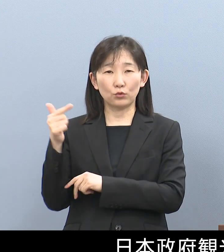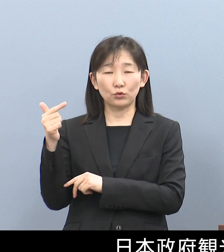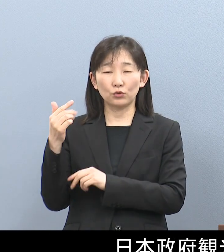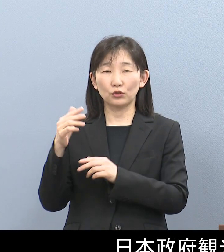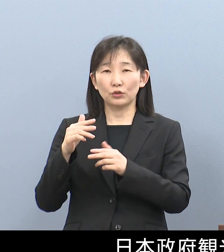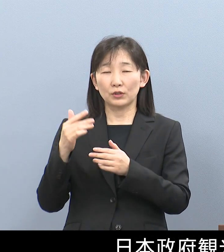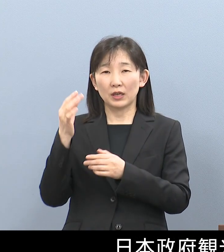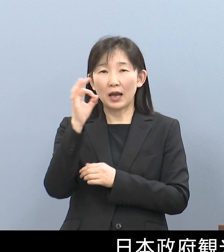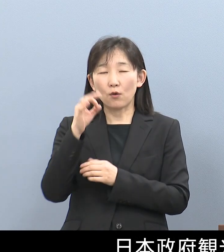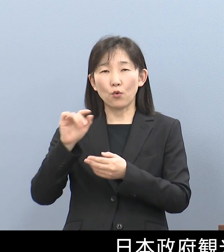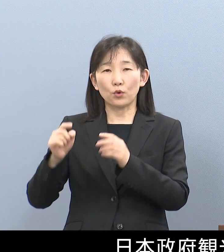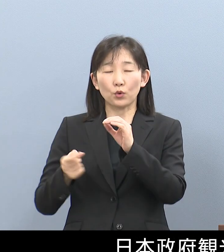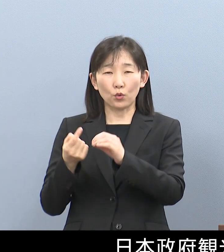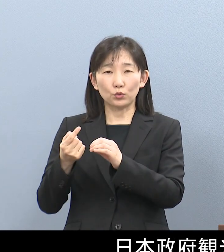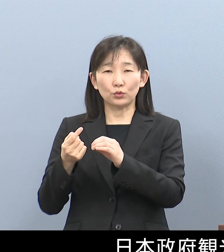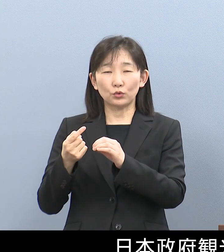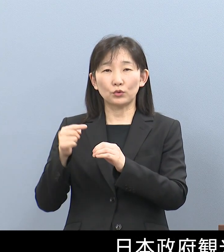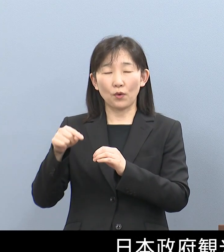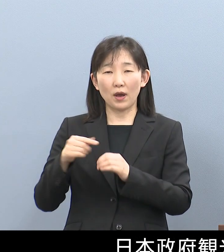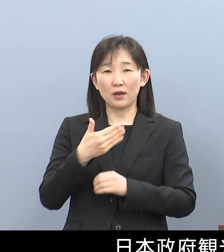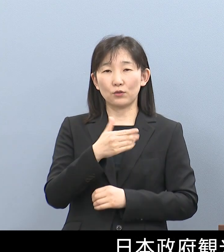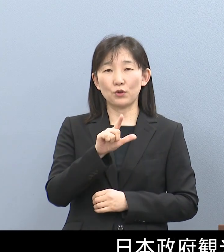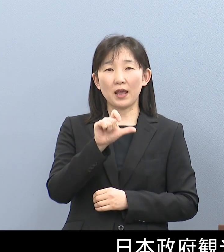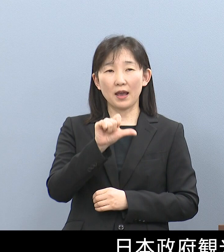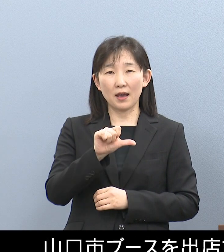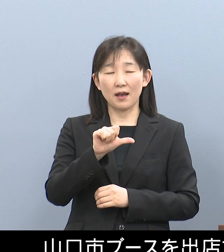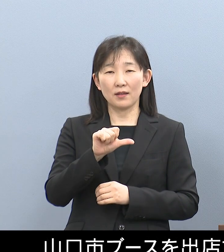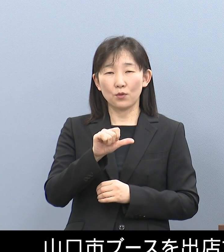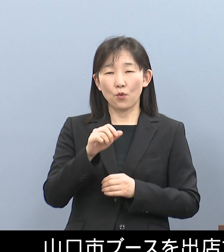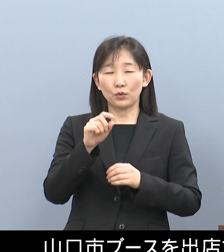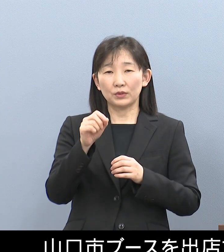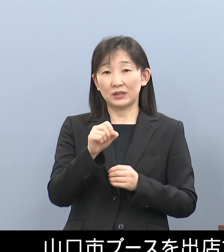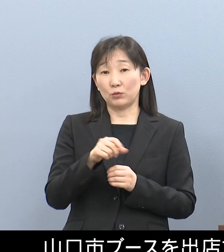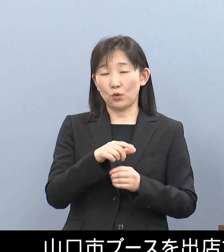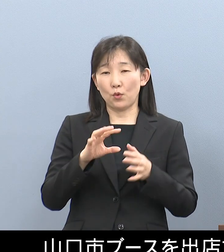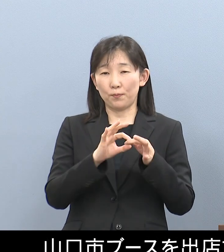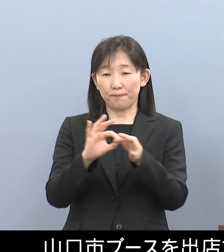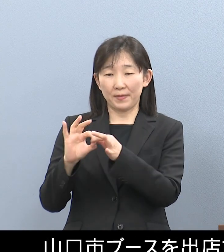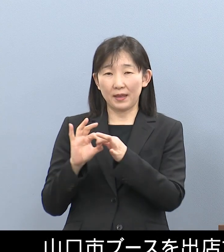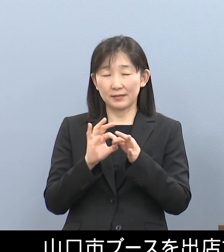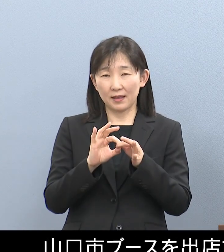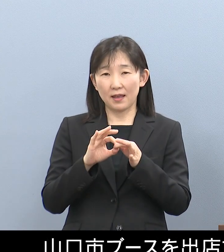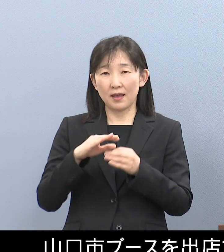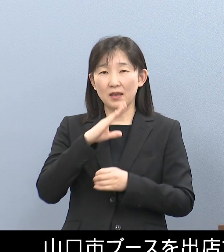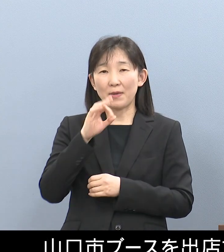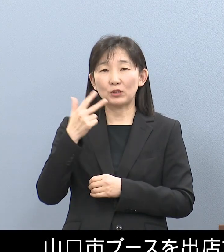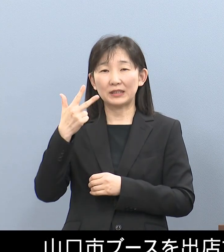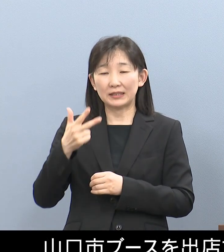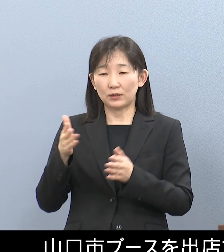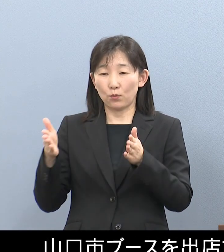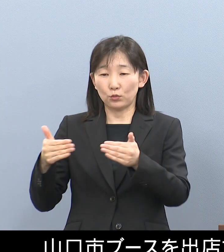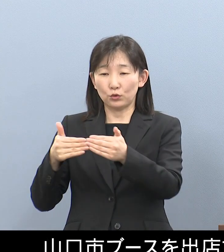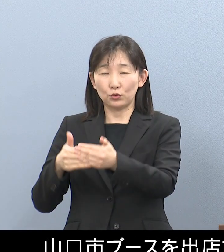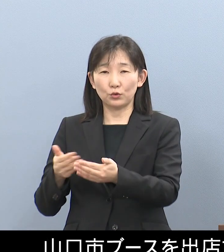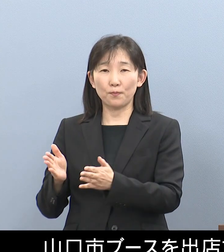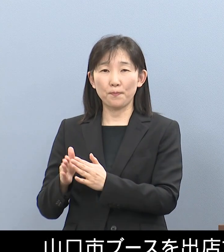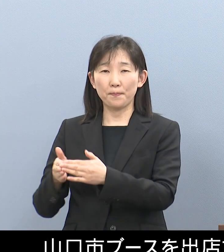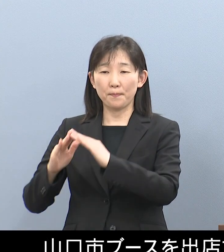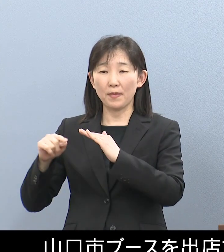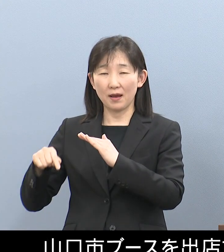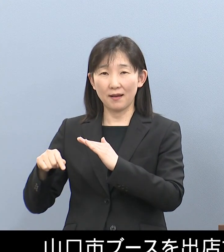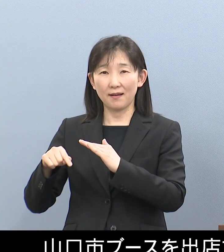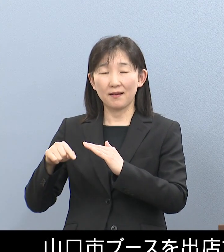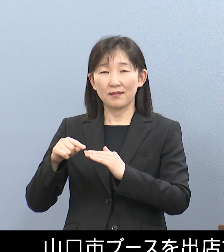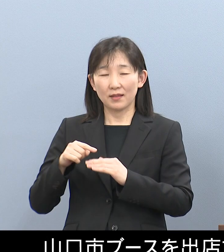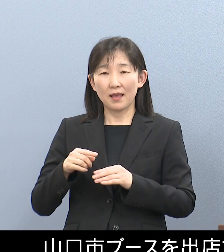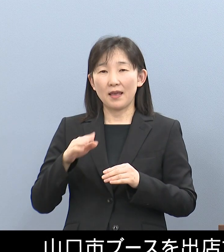やクレアニューヨーク事務所と連携した山口市ブースを出展するなど現地プロモーションを実